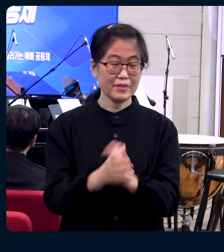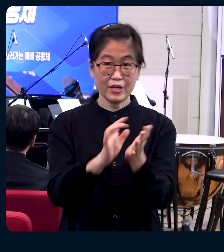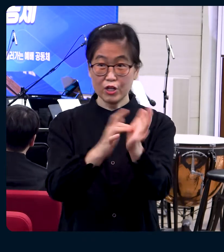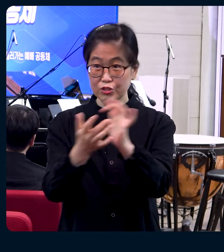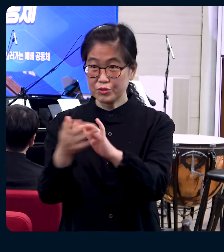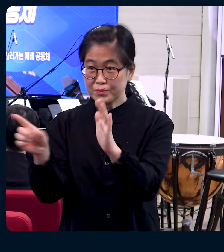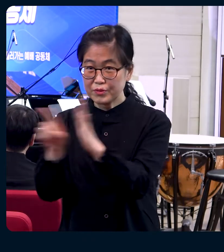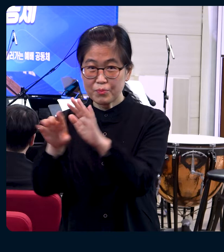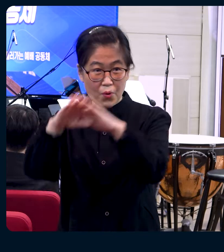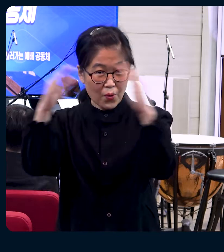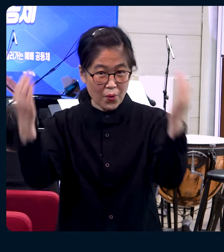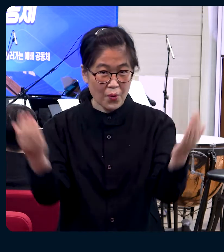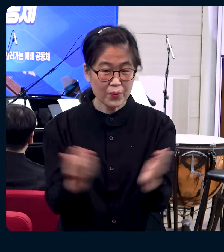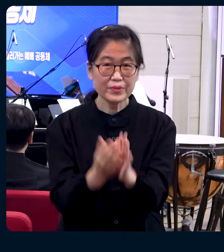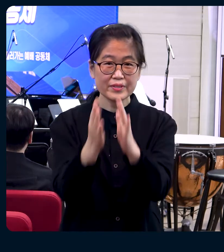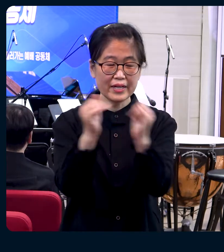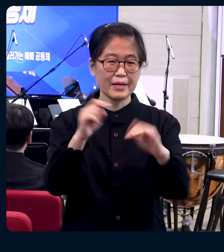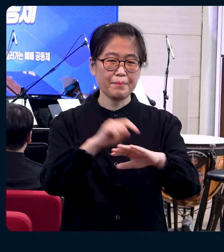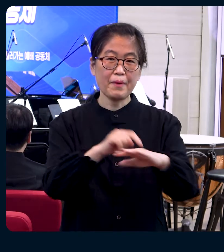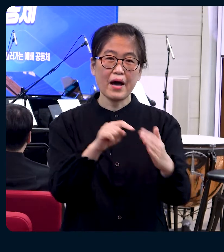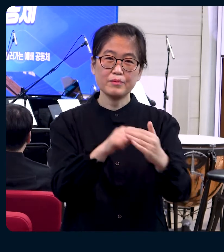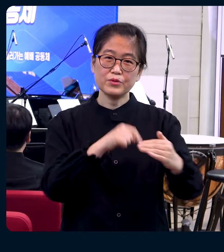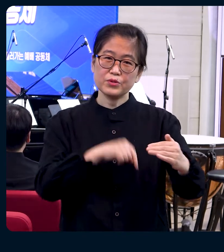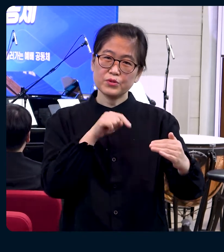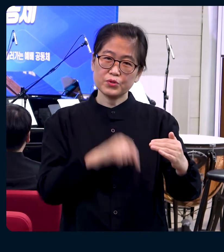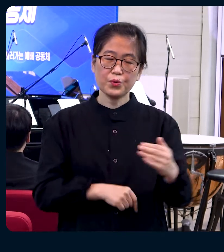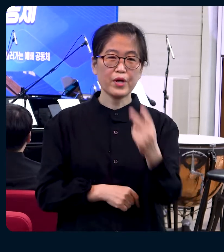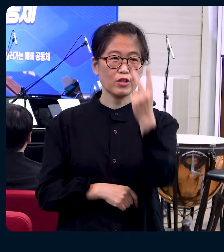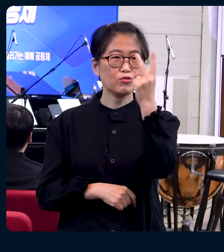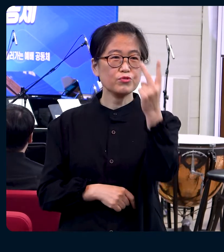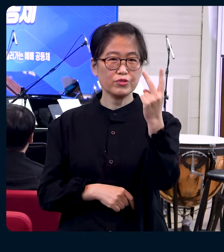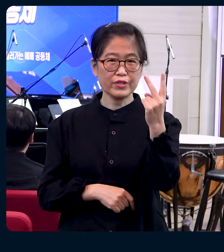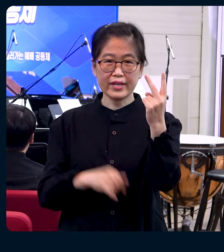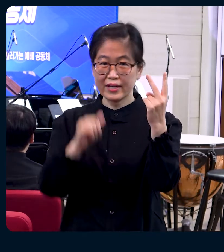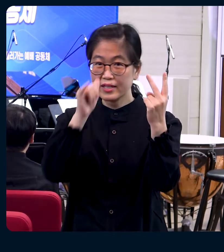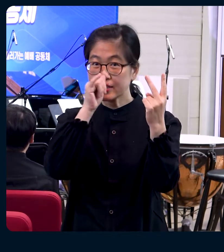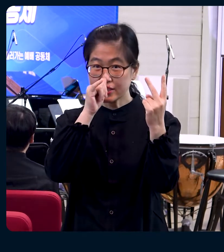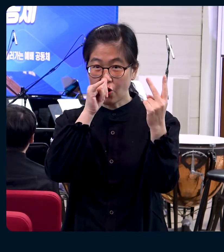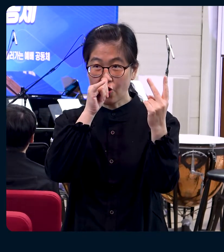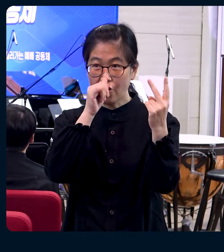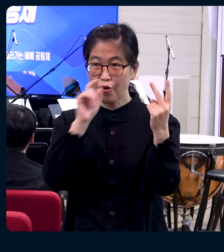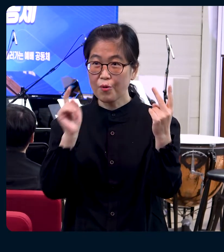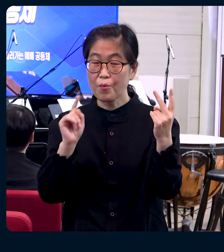예수 믿는 모든 사람의 가슴 속에는요, 두 개의 문장이 존재합니다.